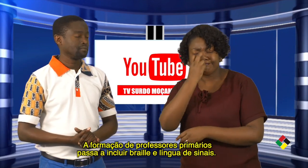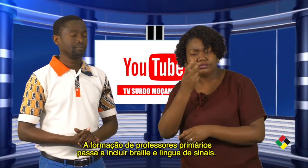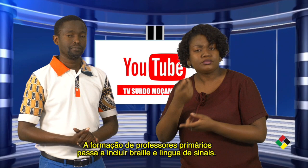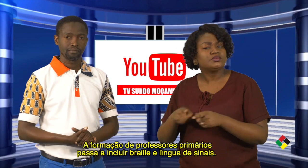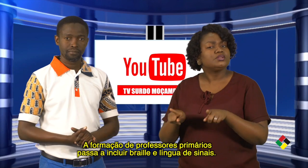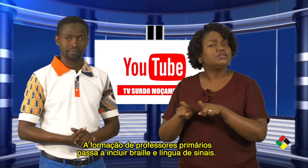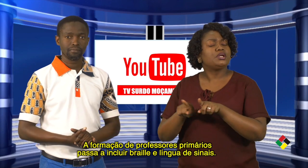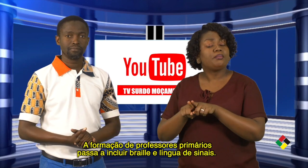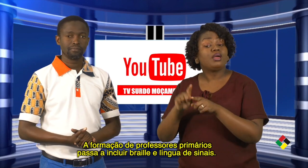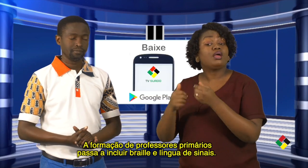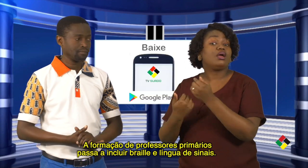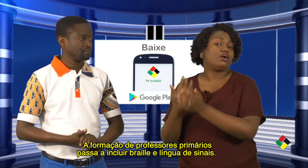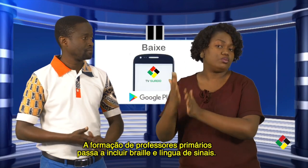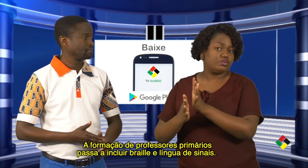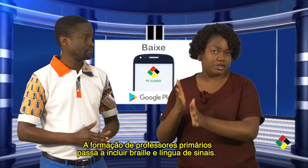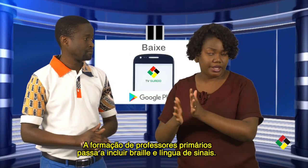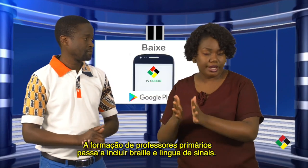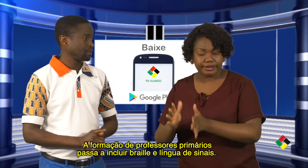incluir braille e língua de sinais.